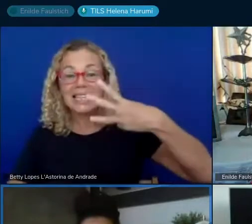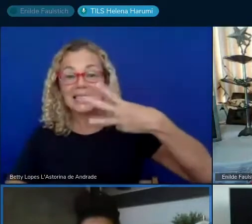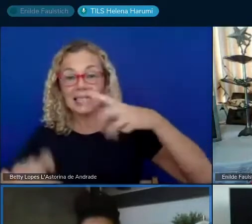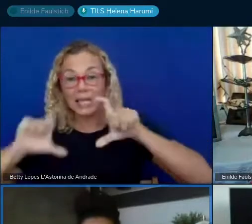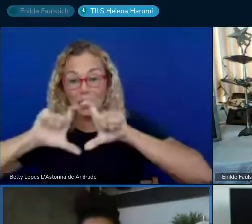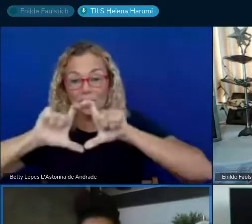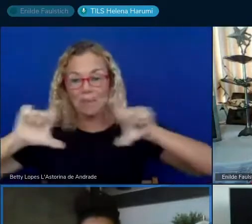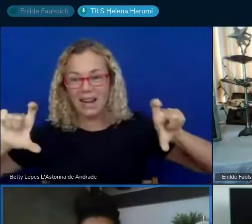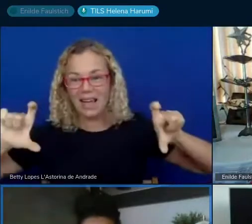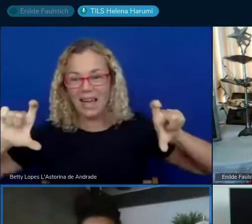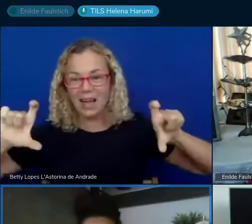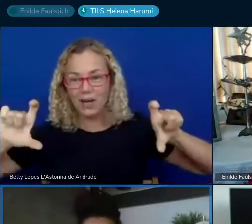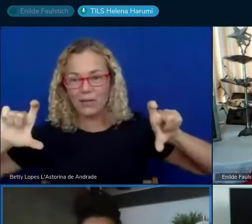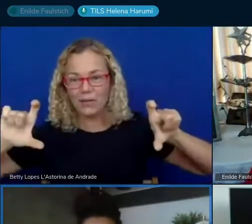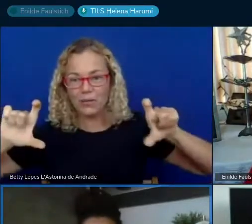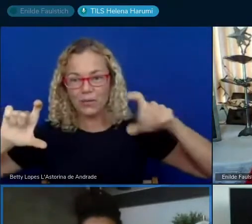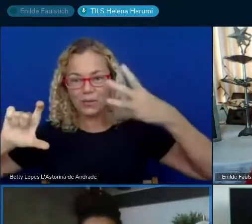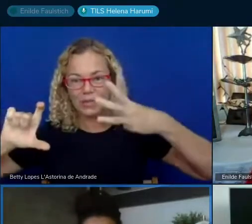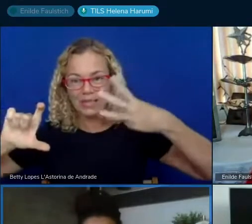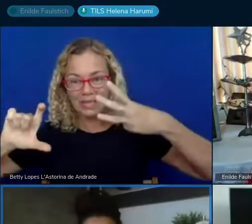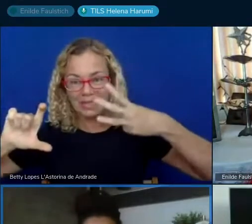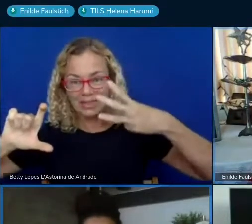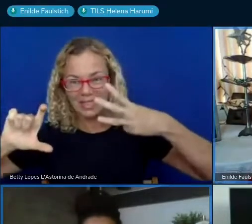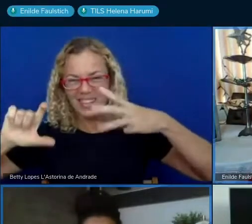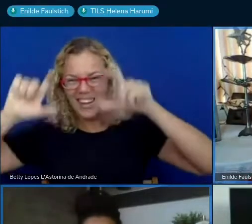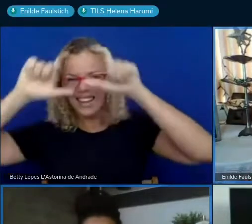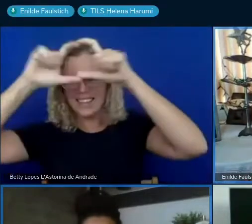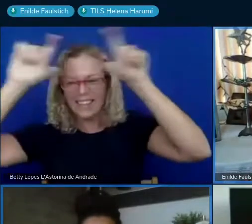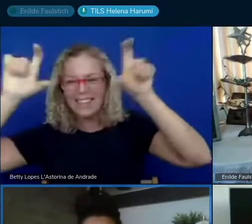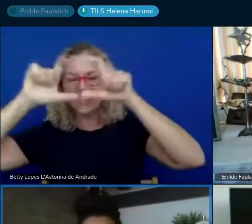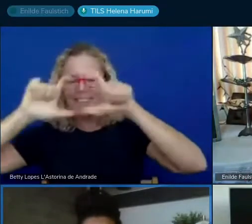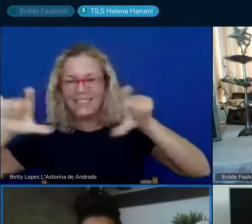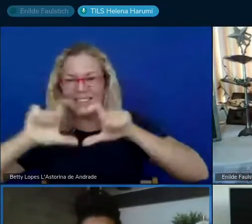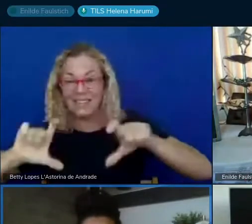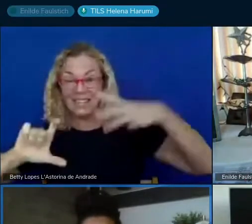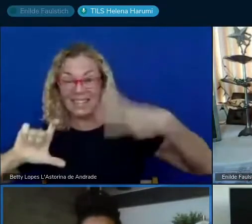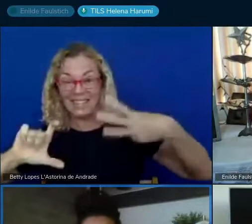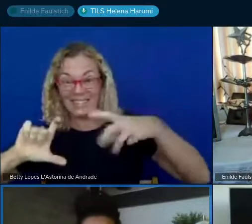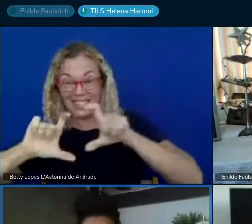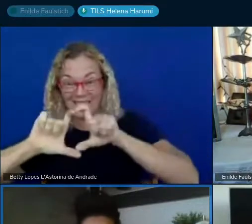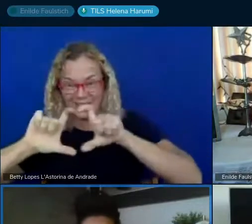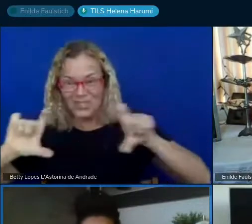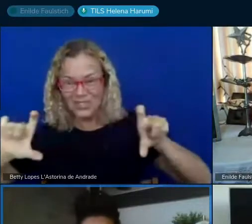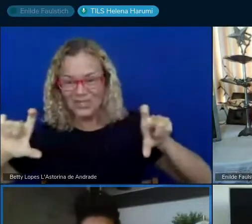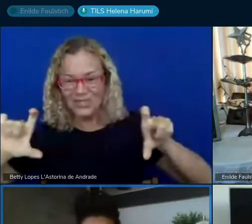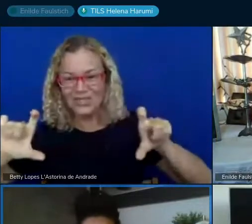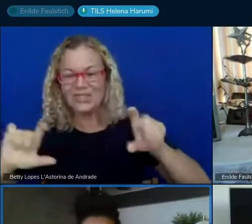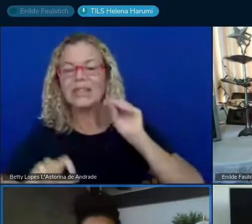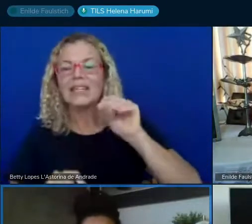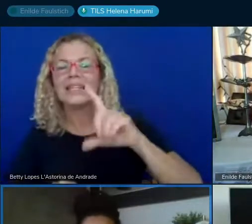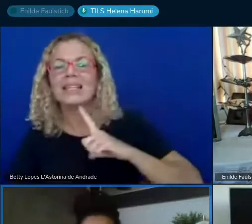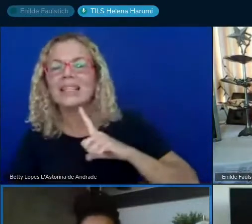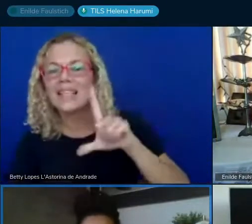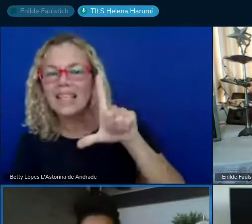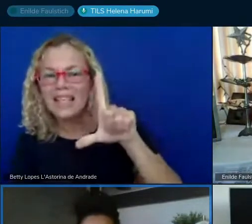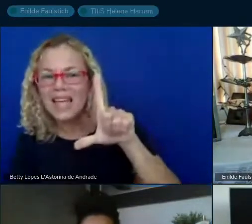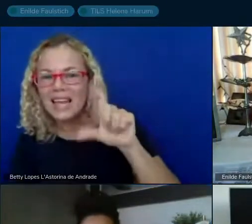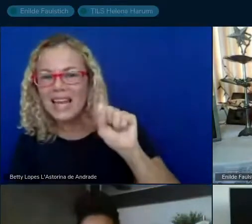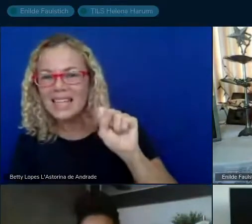Isso, na página 27, no capítulo 1, né? No terceiro parágrafo, quando ele começa a